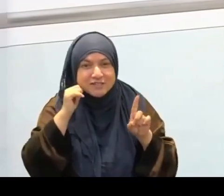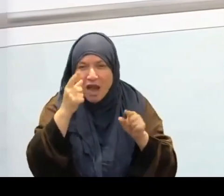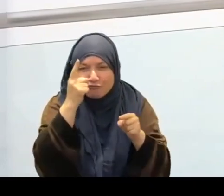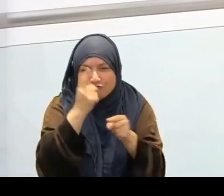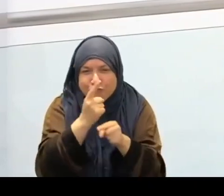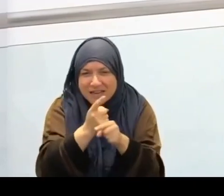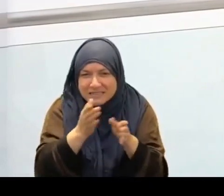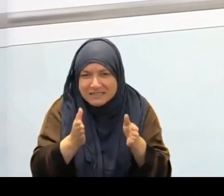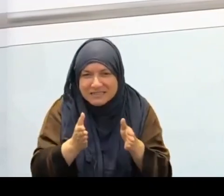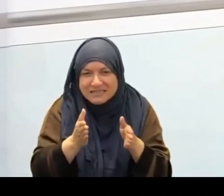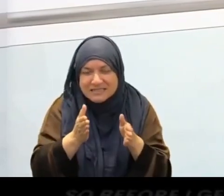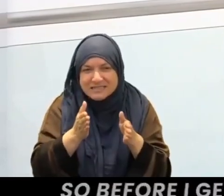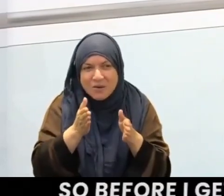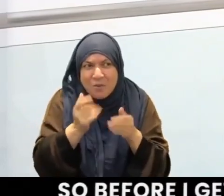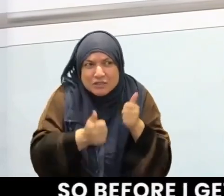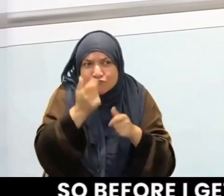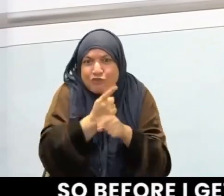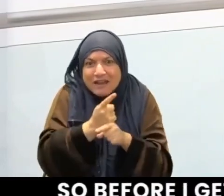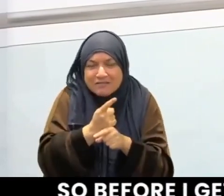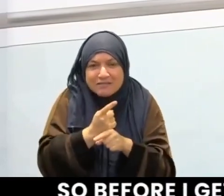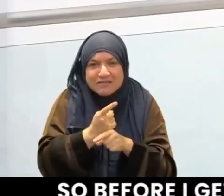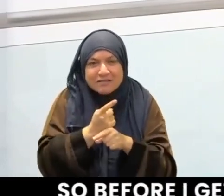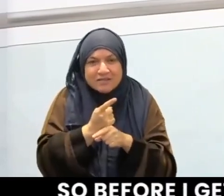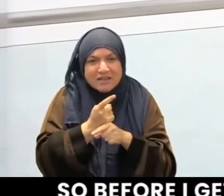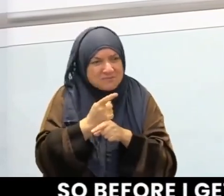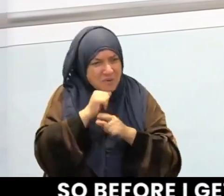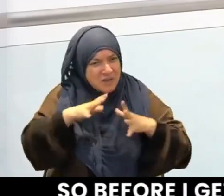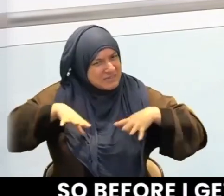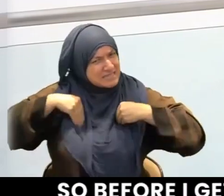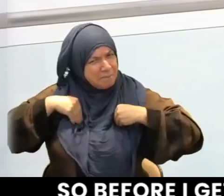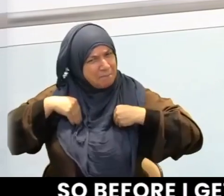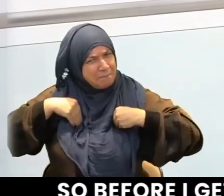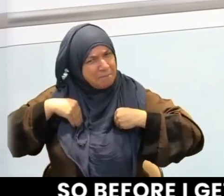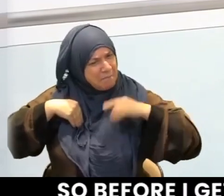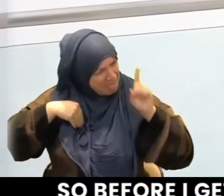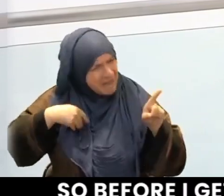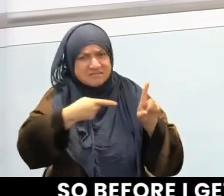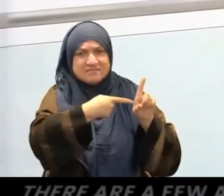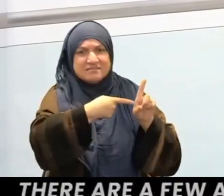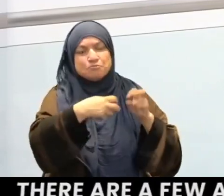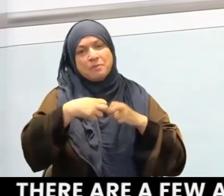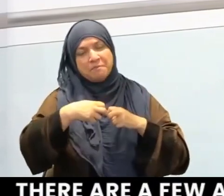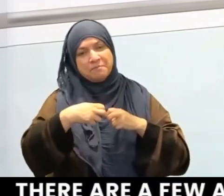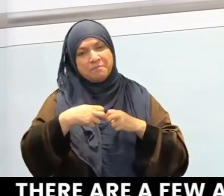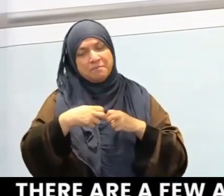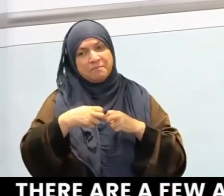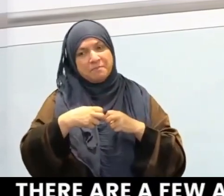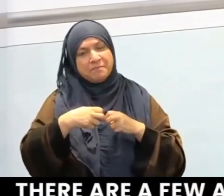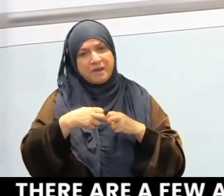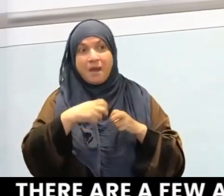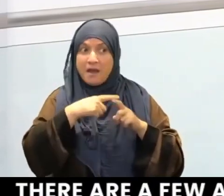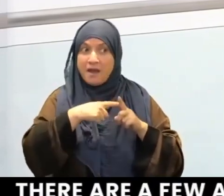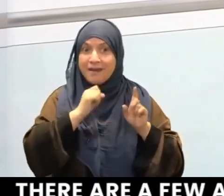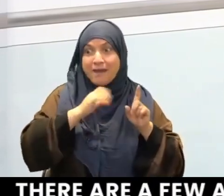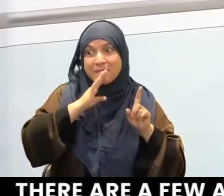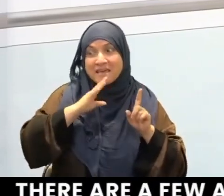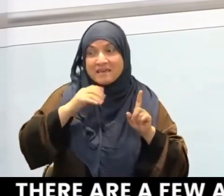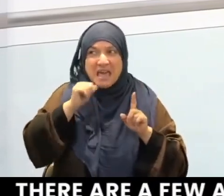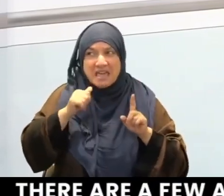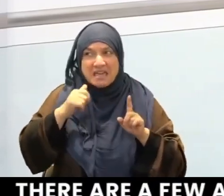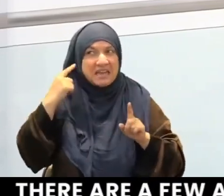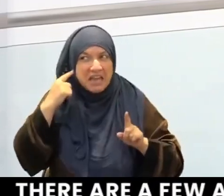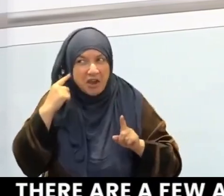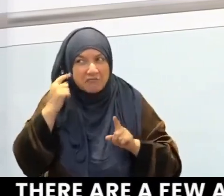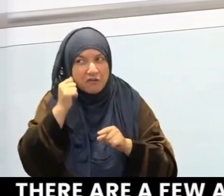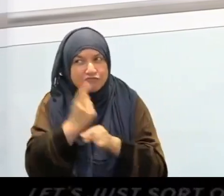mindful of Allah subhanahu wa ta'ala. So before I get to the ahadith about guaranteeing Jannah, there are a few ahadith where the Prophet ﷺ says, I